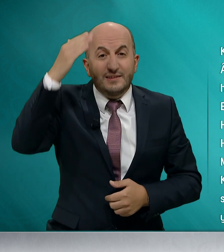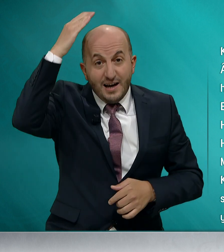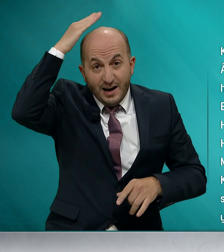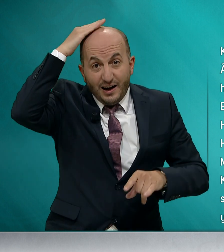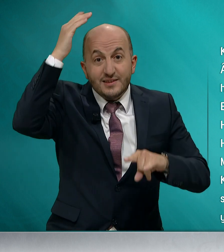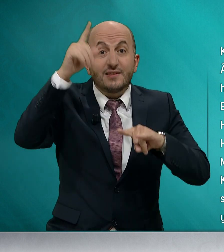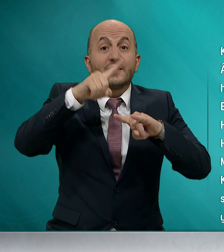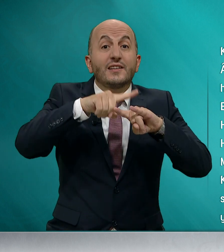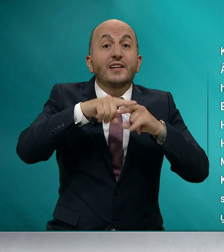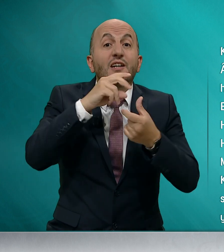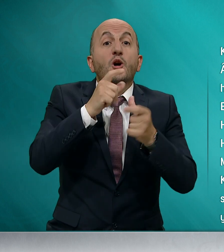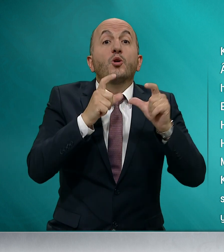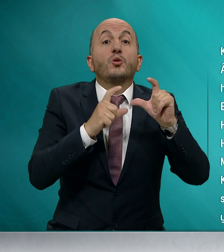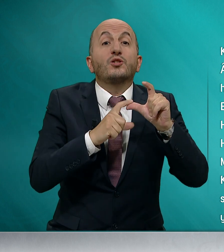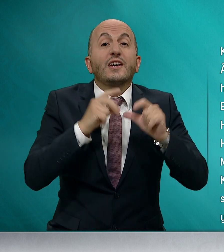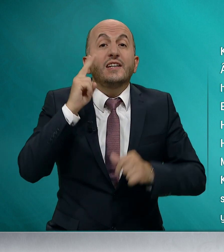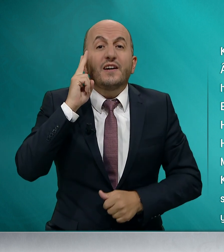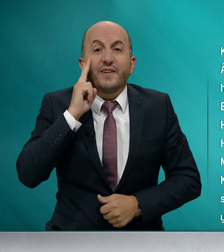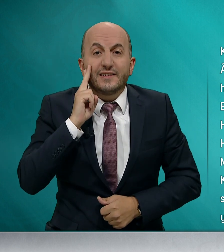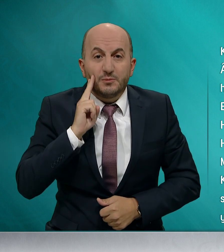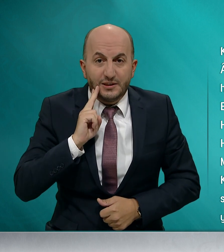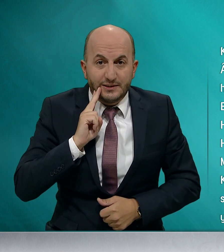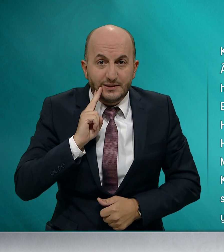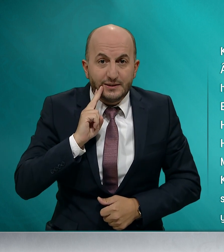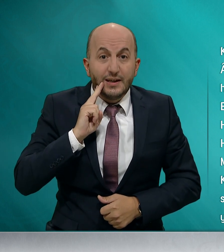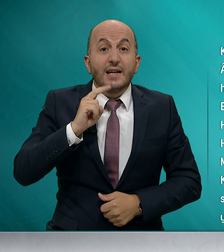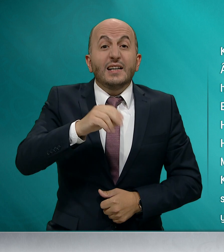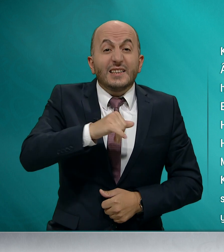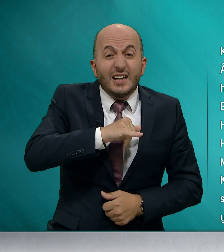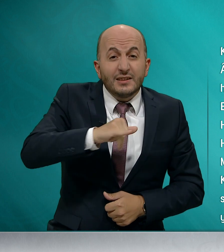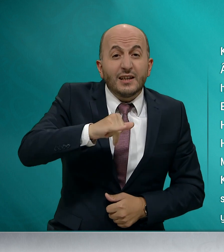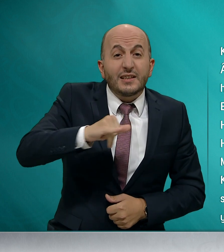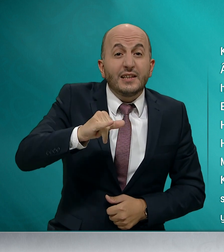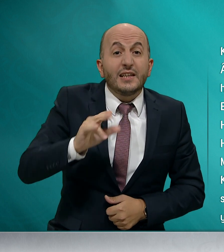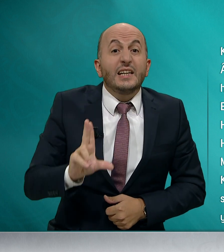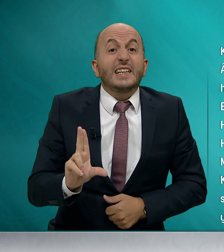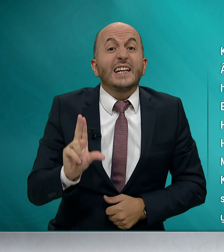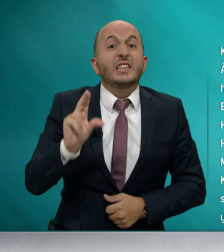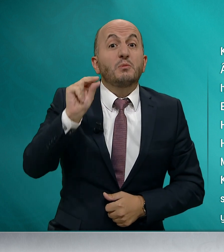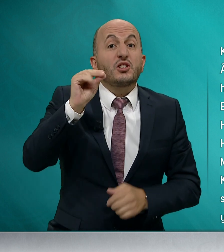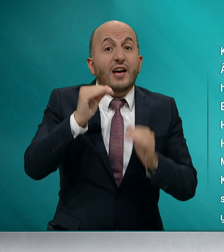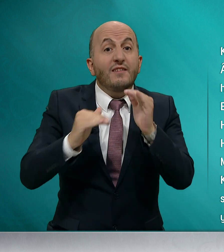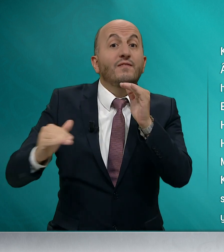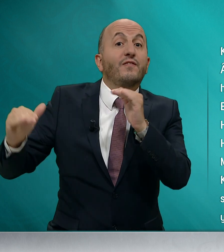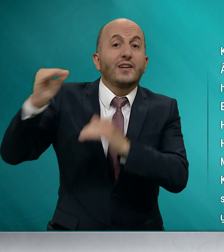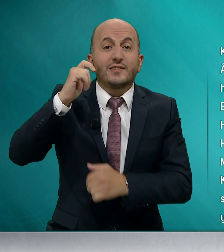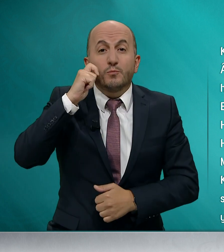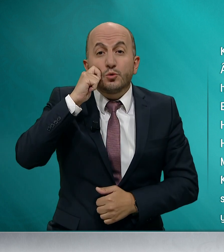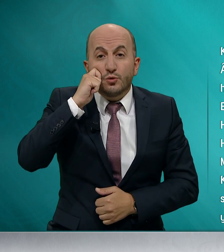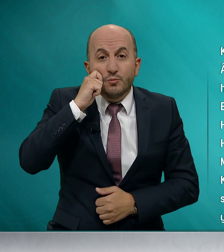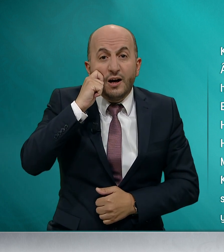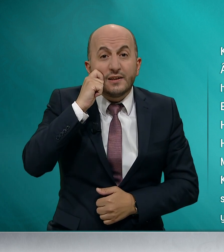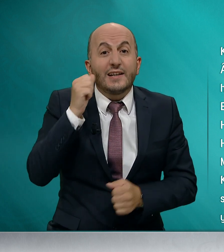olan Hazreti Hüseyin Efendimiz, yanındaki 70'ten